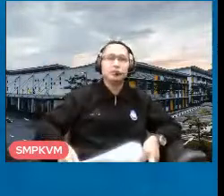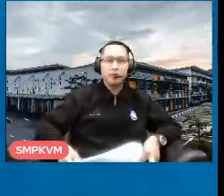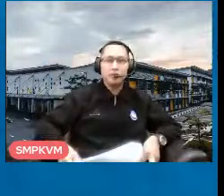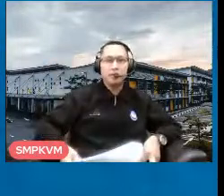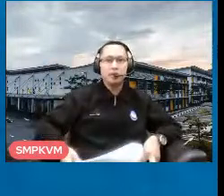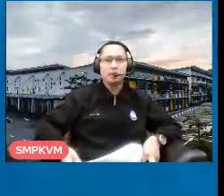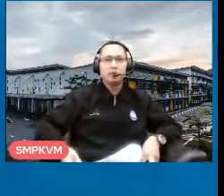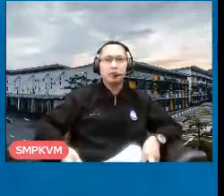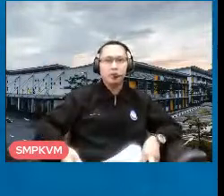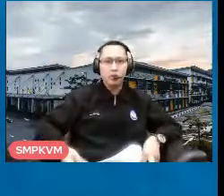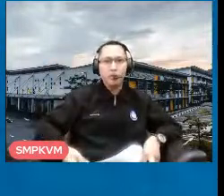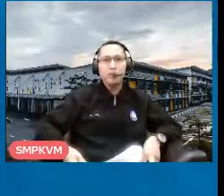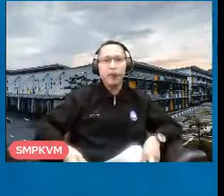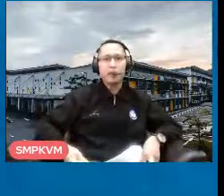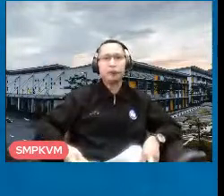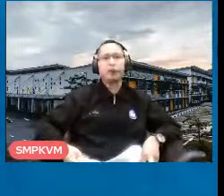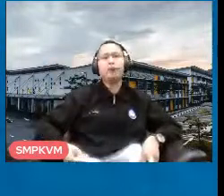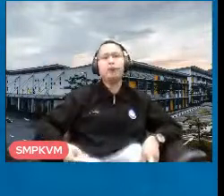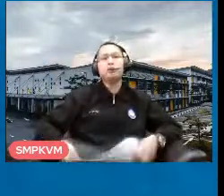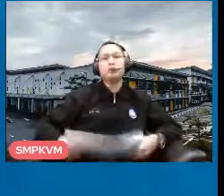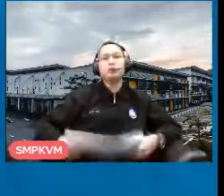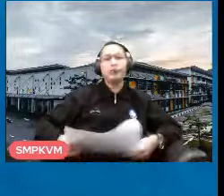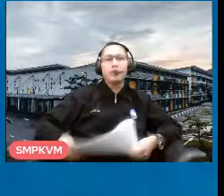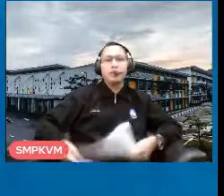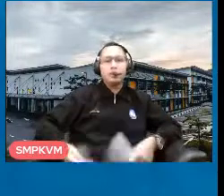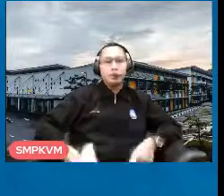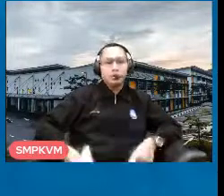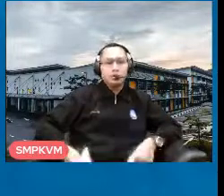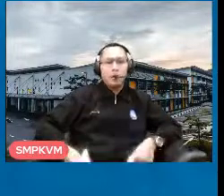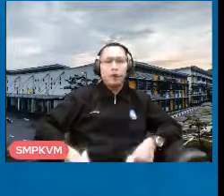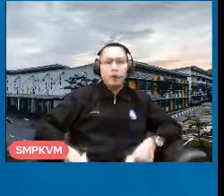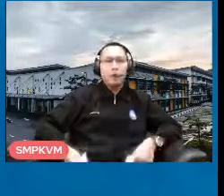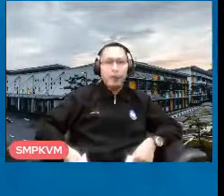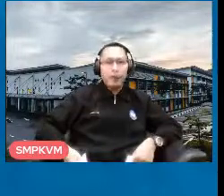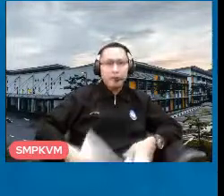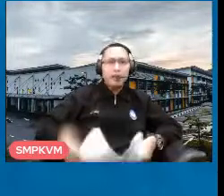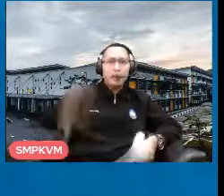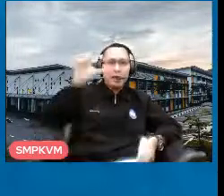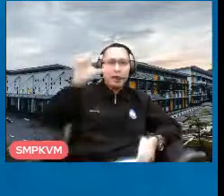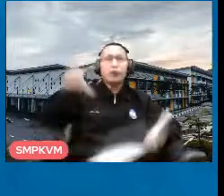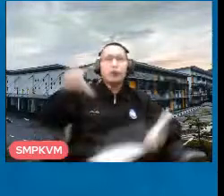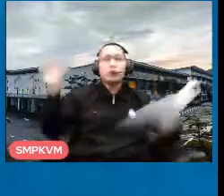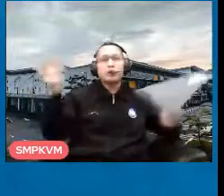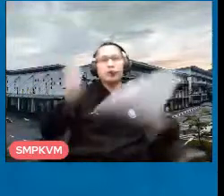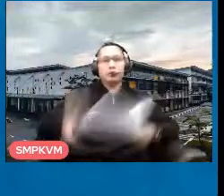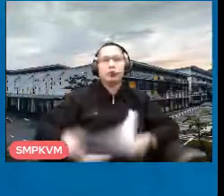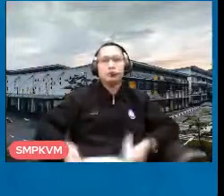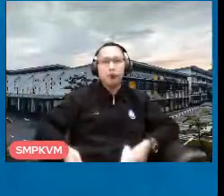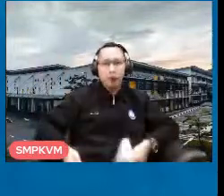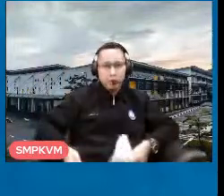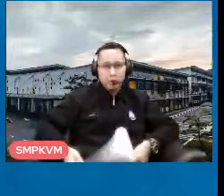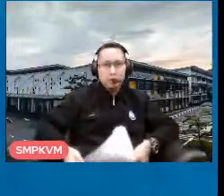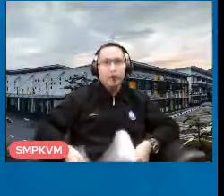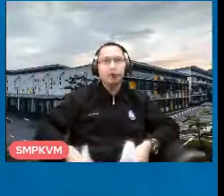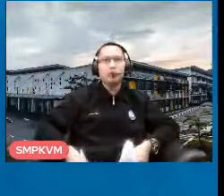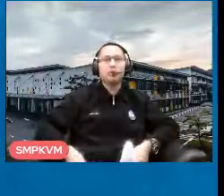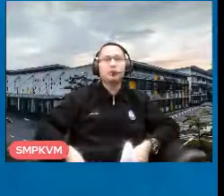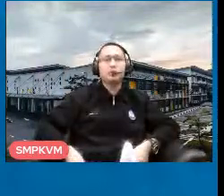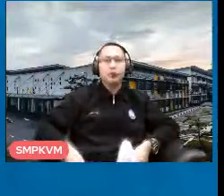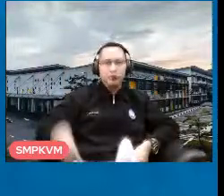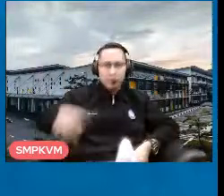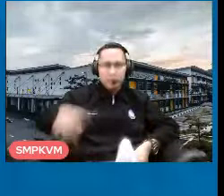tak boleh hukumnya buka pertama amarah memoranda lama Ratu ada rotan terus bagi